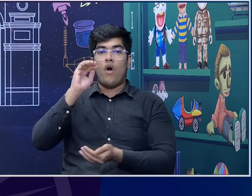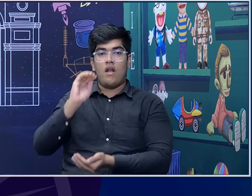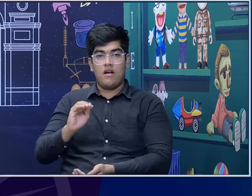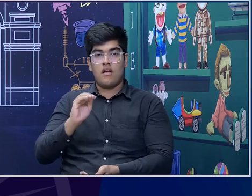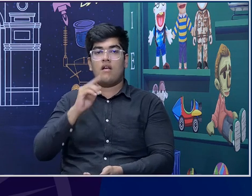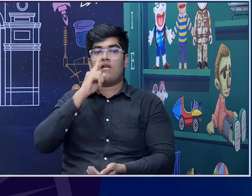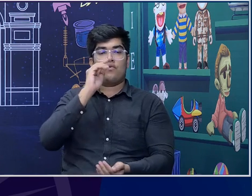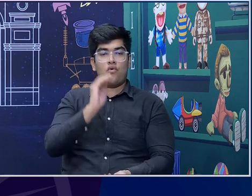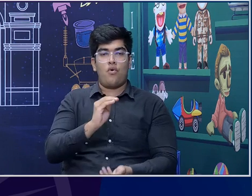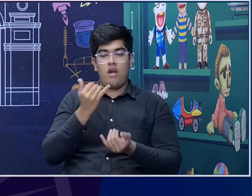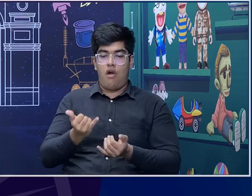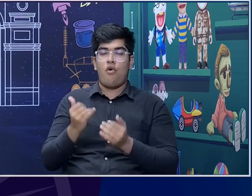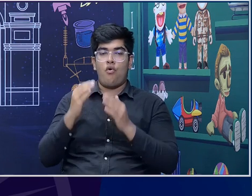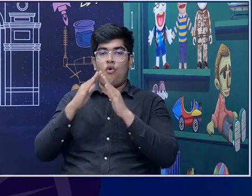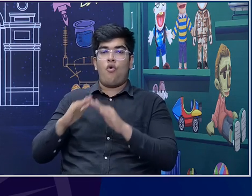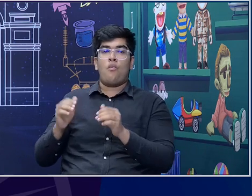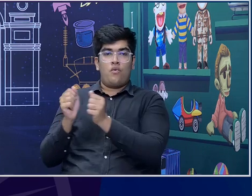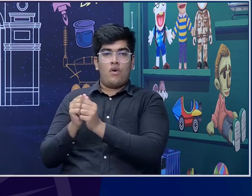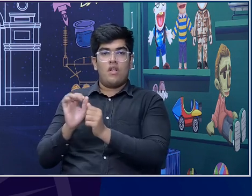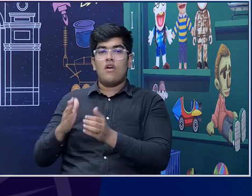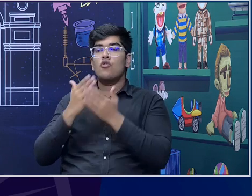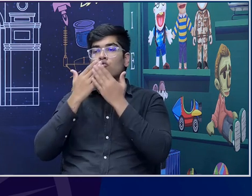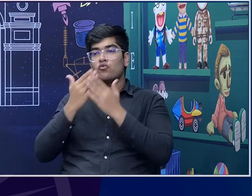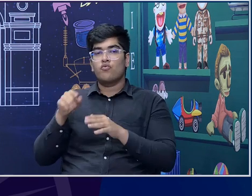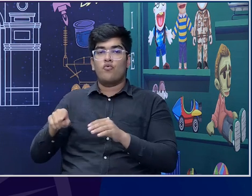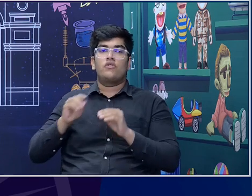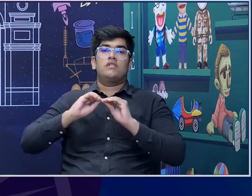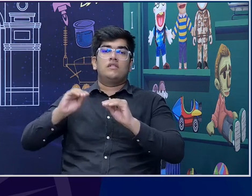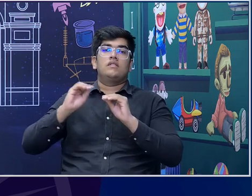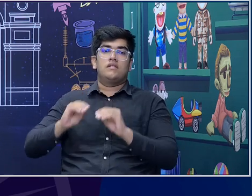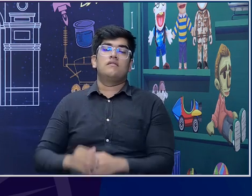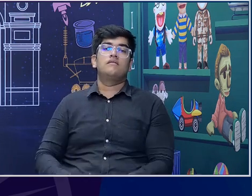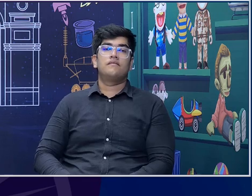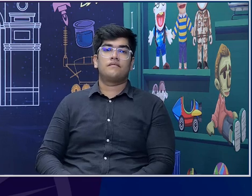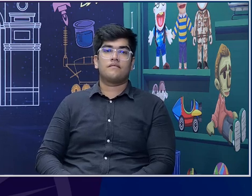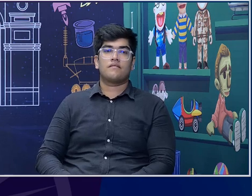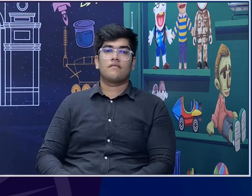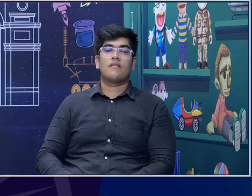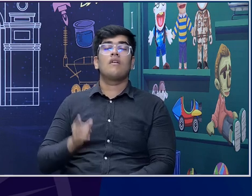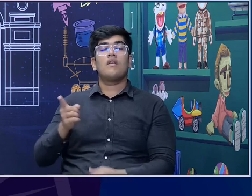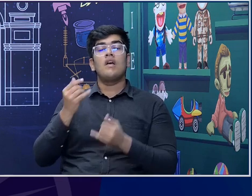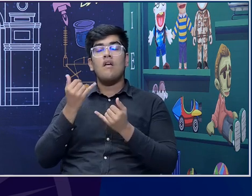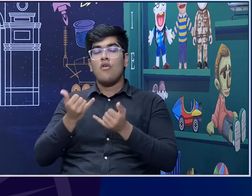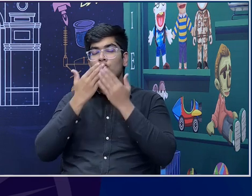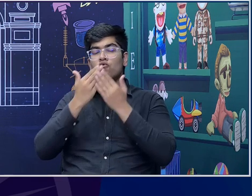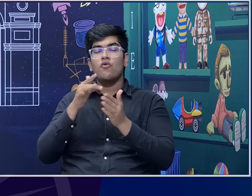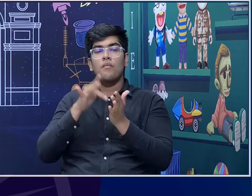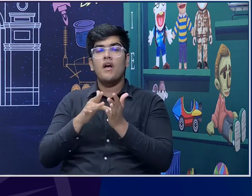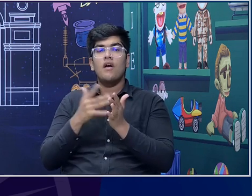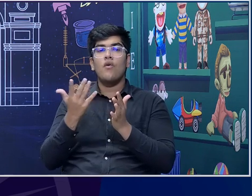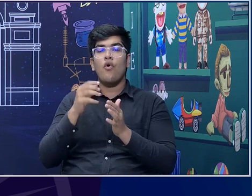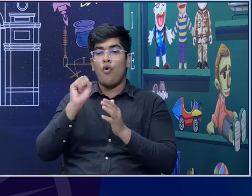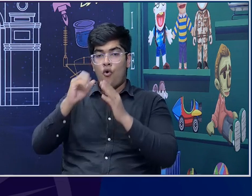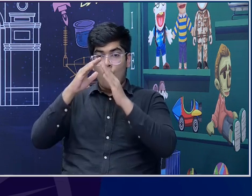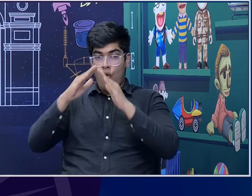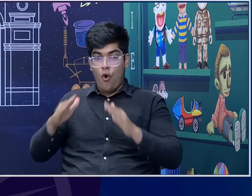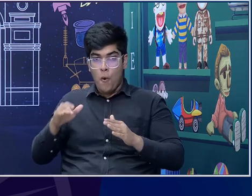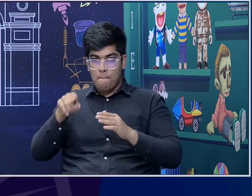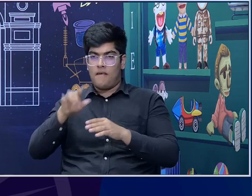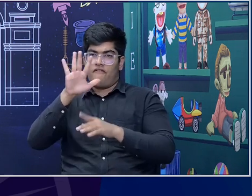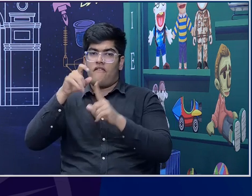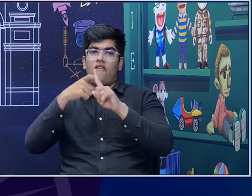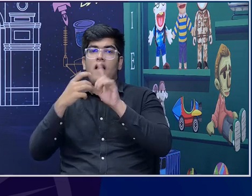कर रहे हैं और वो आसपास के जो उनके घर के पांच किलो मिटर दूर स्कूल है उसके अंदर पढ़ने जाते